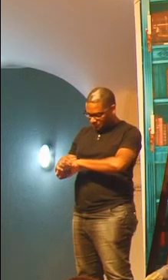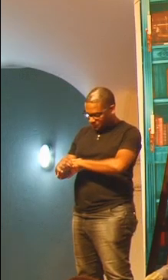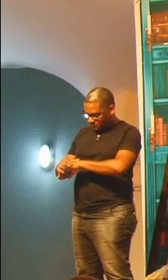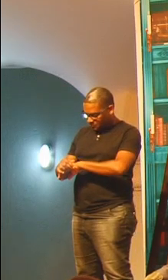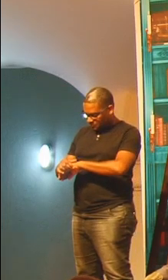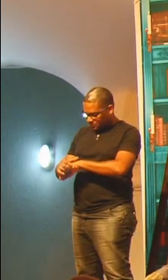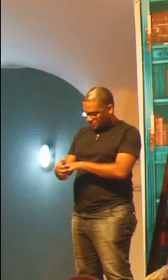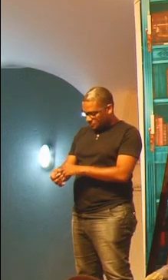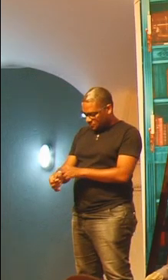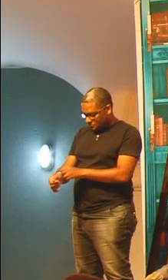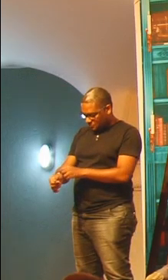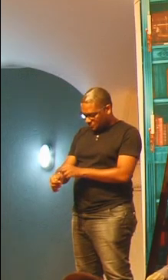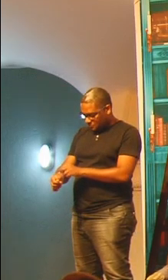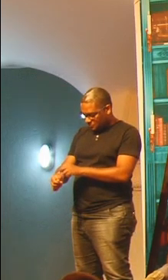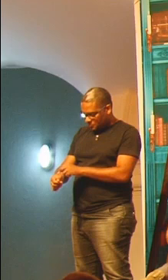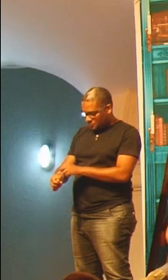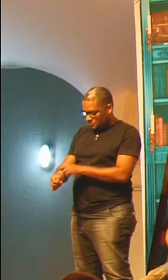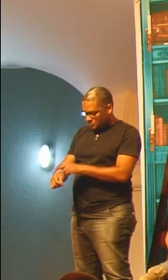Posso?